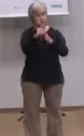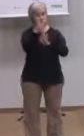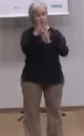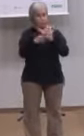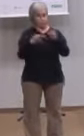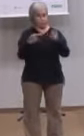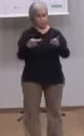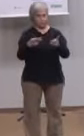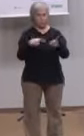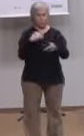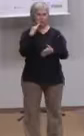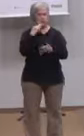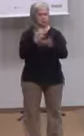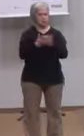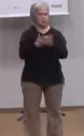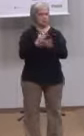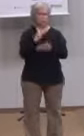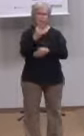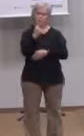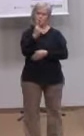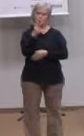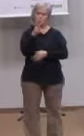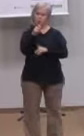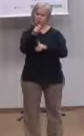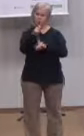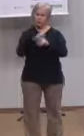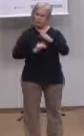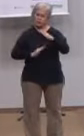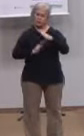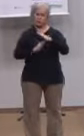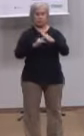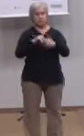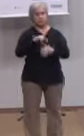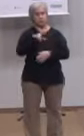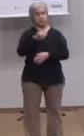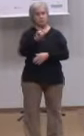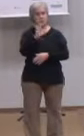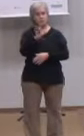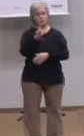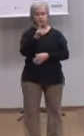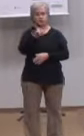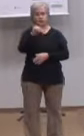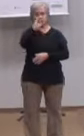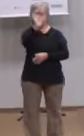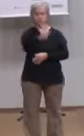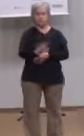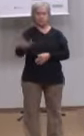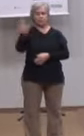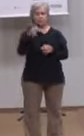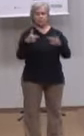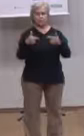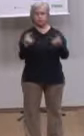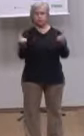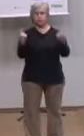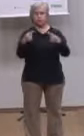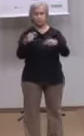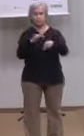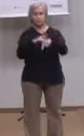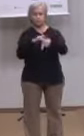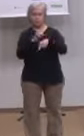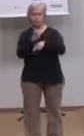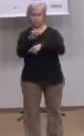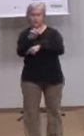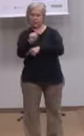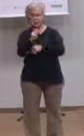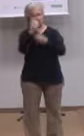projeto, eu creio que mais 2, 3 meses no máximo, nós já temos o Dia Nacional de Luta contra ela.